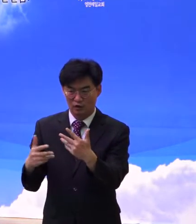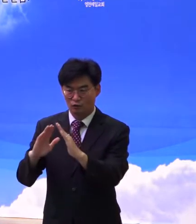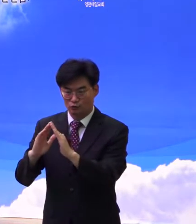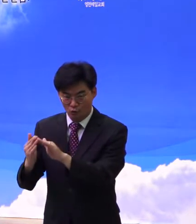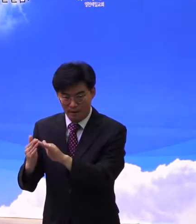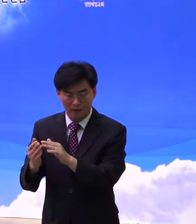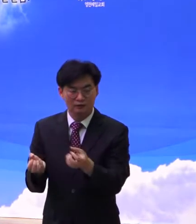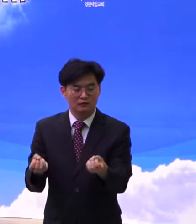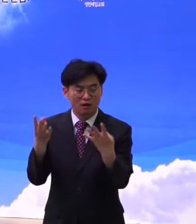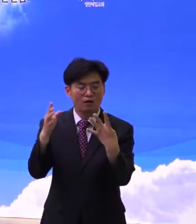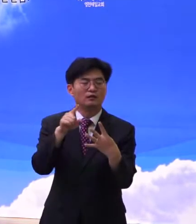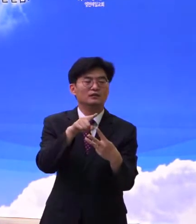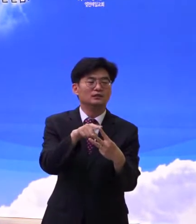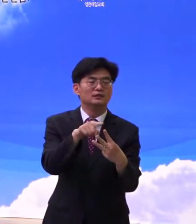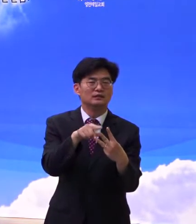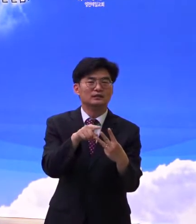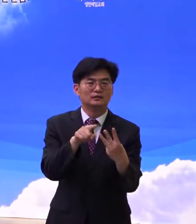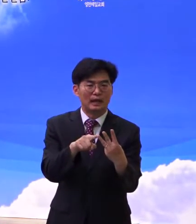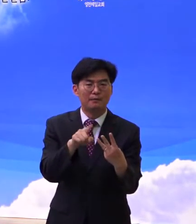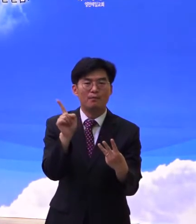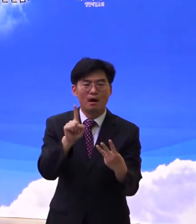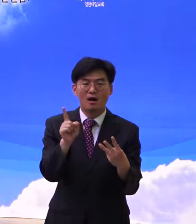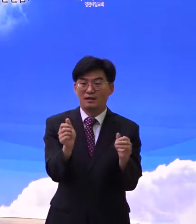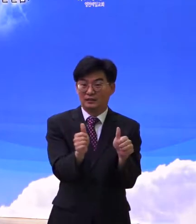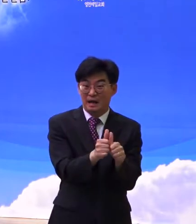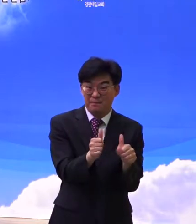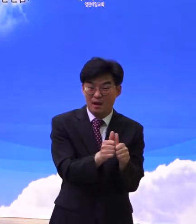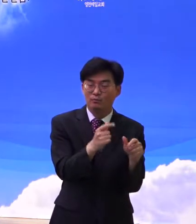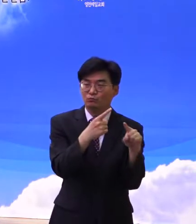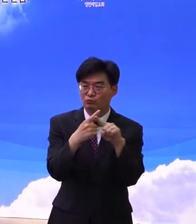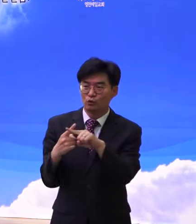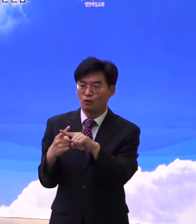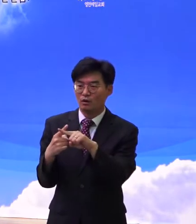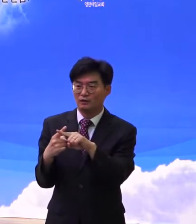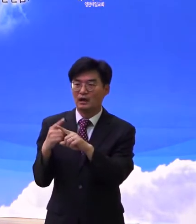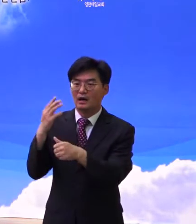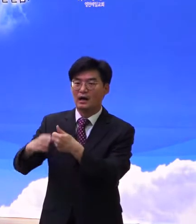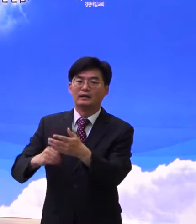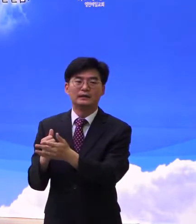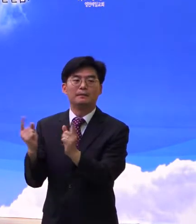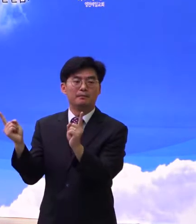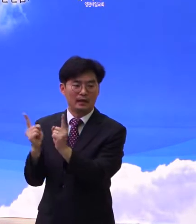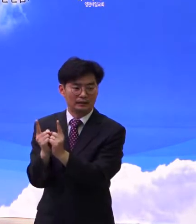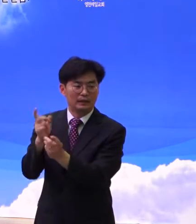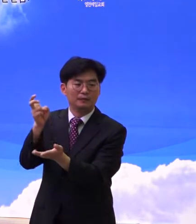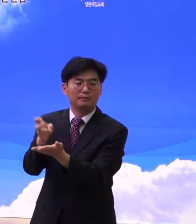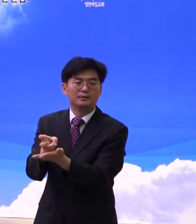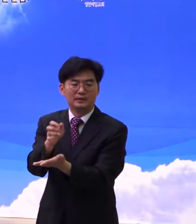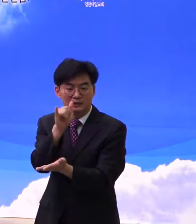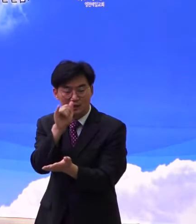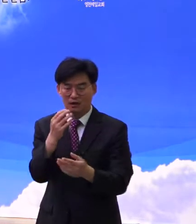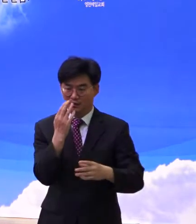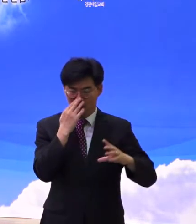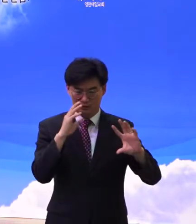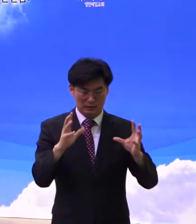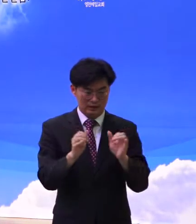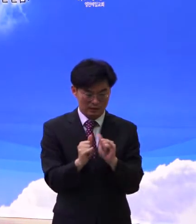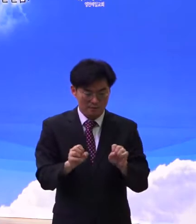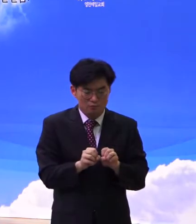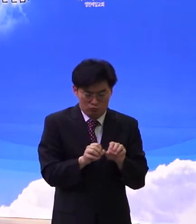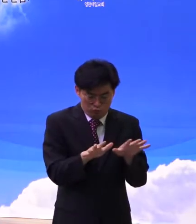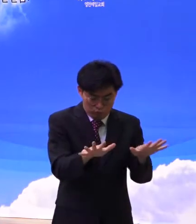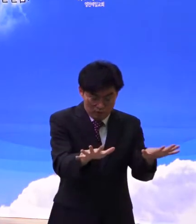3번의 절기 때는 가급적이면 유대인들 그리고 흩어져 있는 유대인들, 흩어진 디아스포라 유대인들도